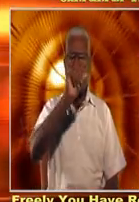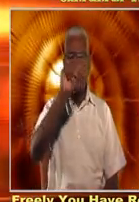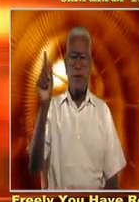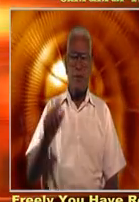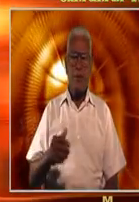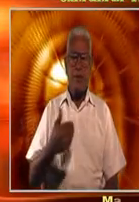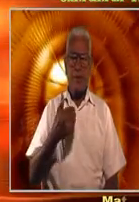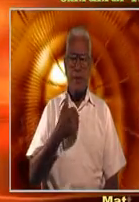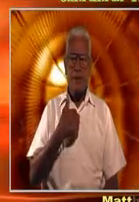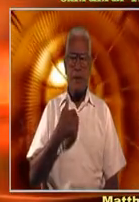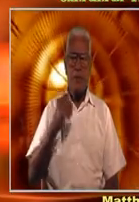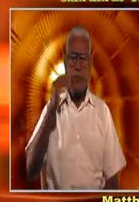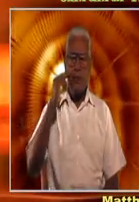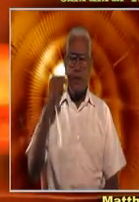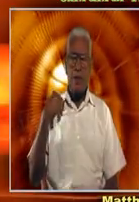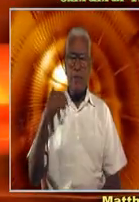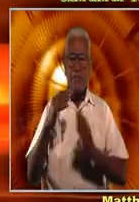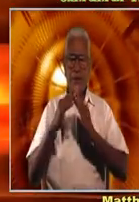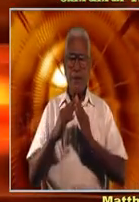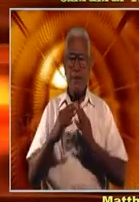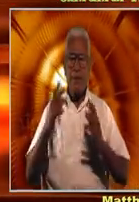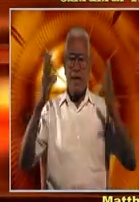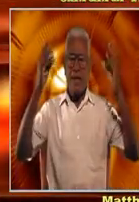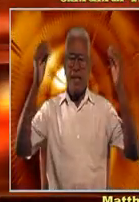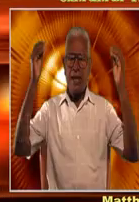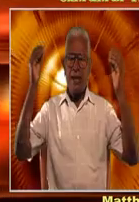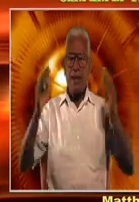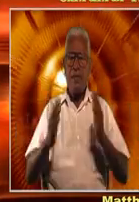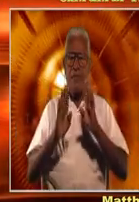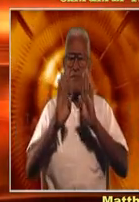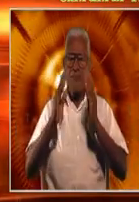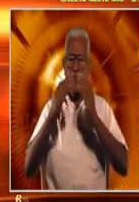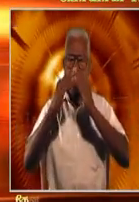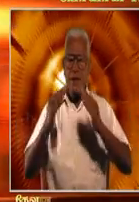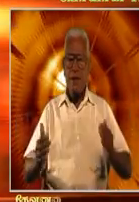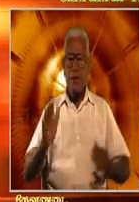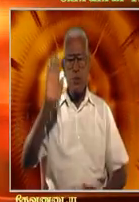வசனம் இரண்டு என் பிதாவின் வீடில் அனேக வாசத்தலங்கள் உன்டு